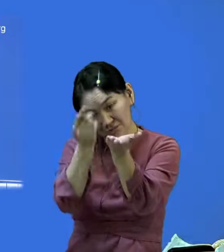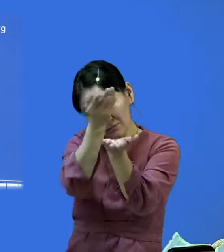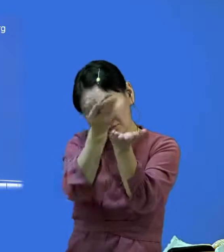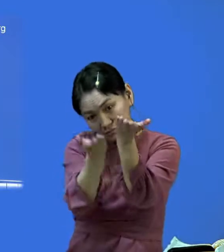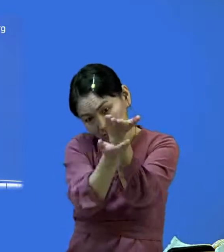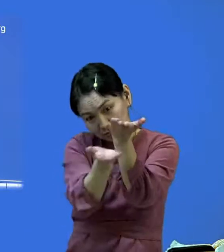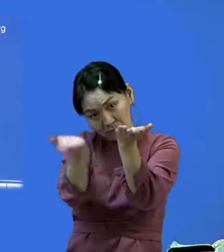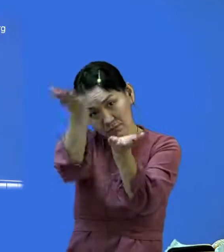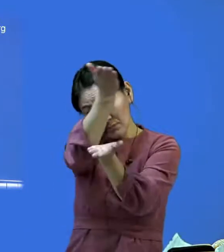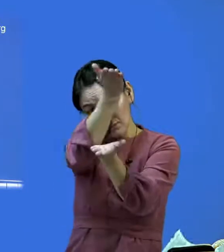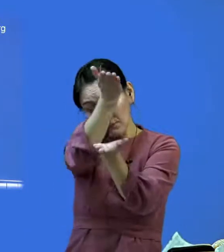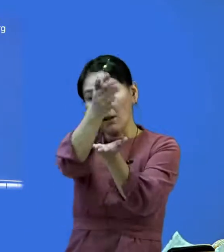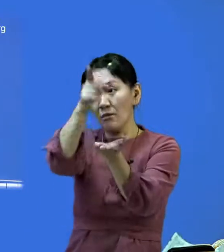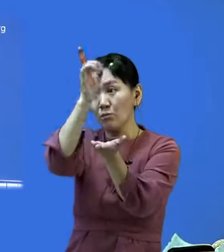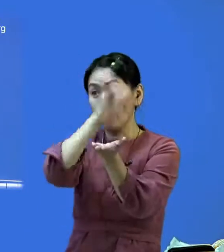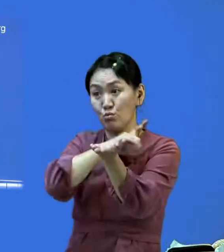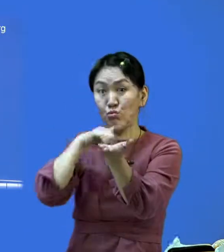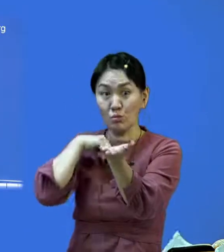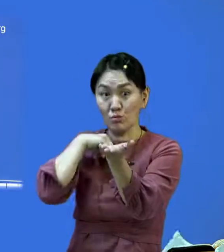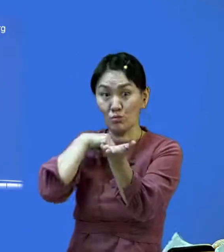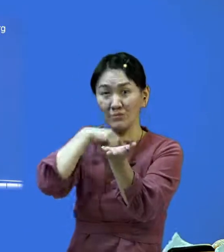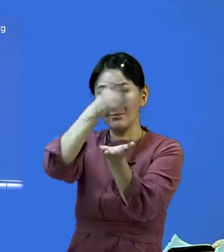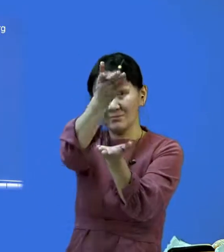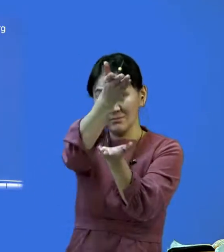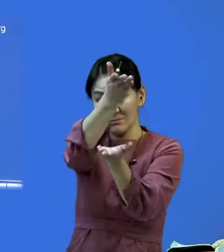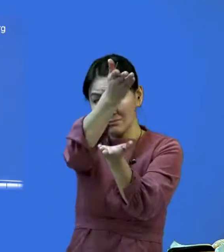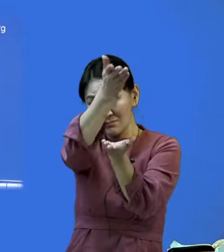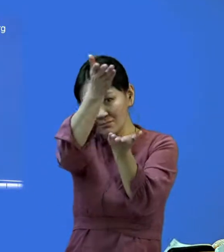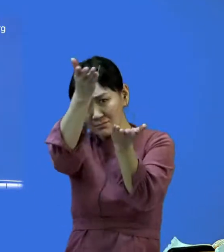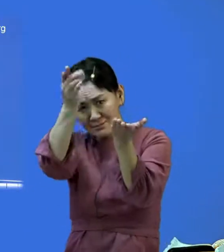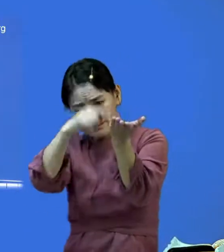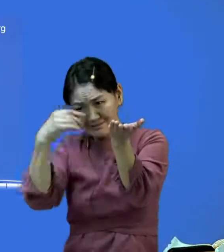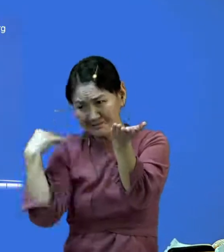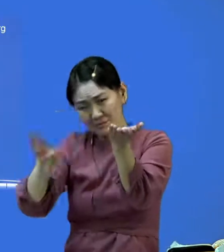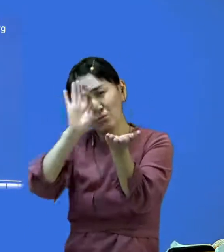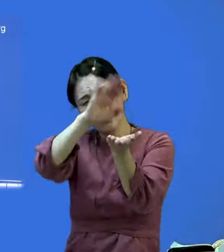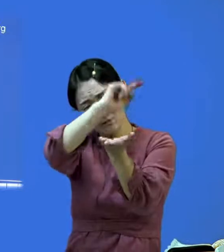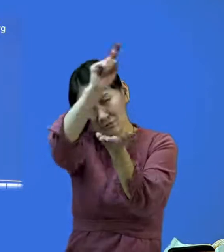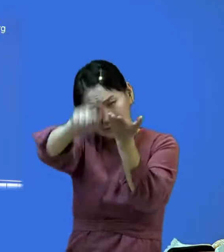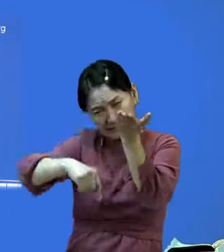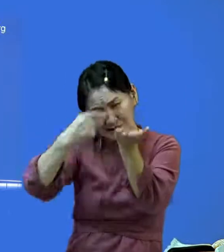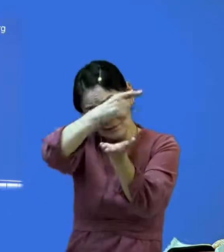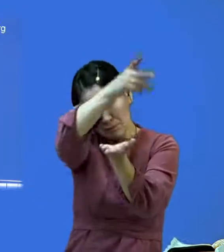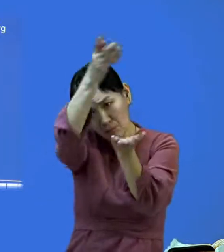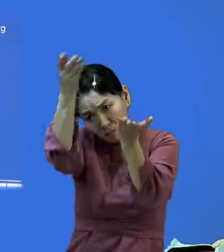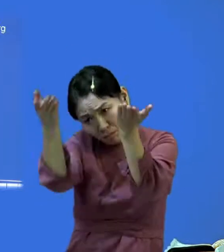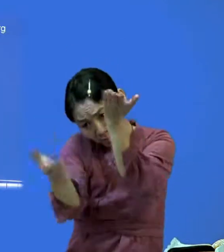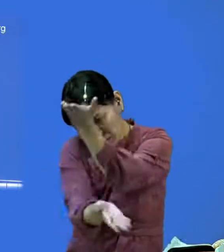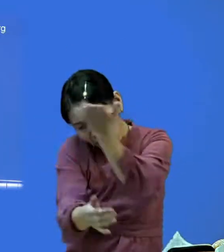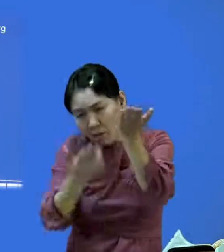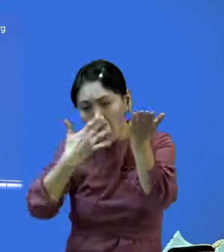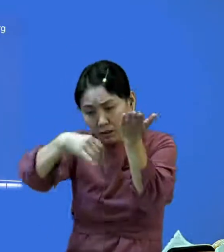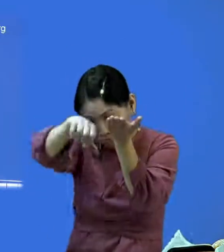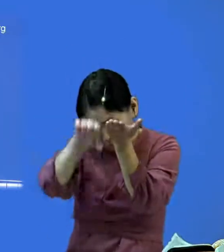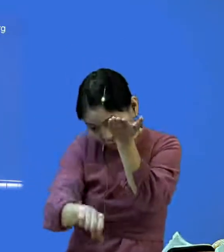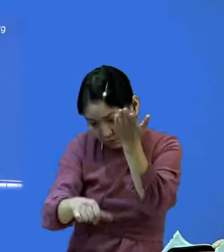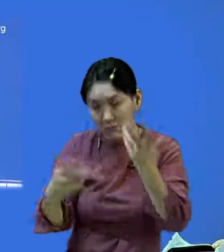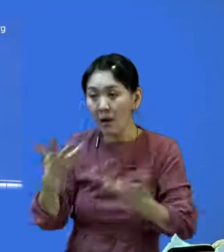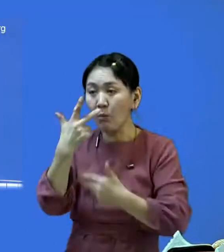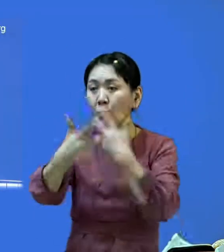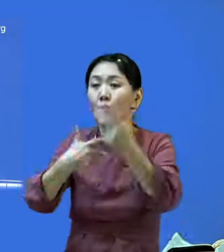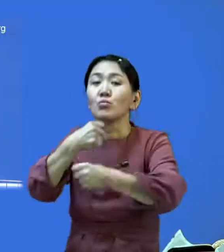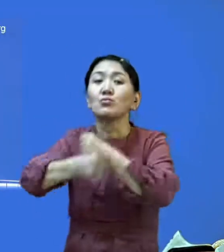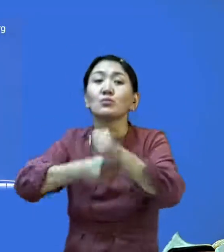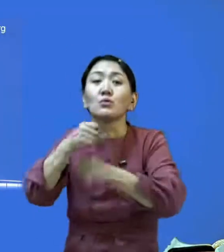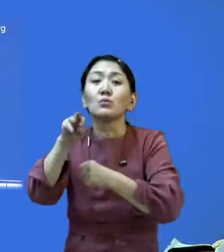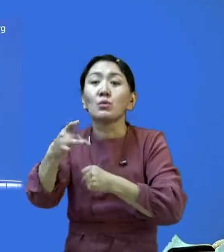байгаа. Тэгэлэр дээр 33 жилийн турш тийм ээ Тэнгэр элчээс арай доох нь хүний дүр төрхөөр